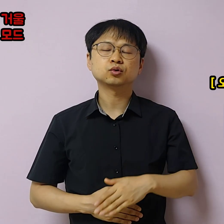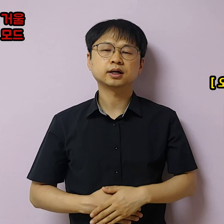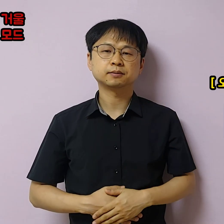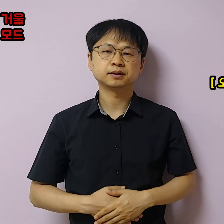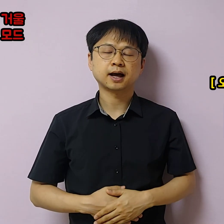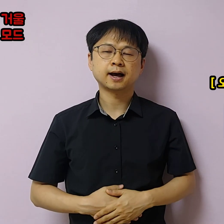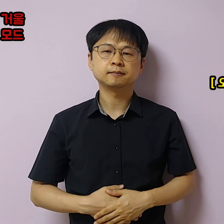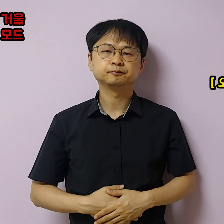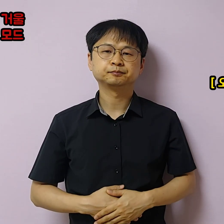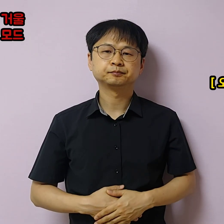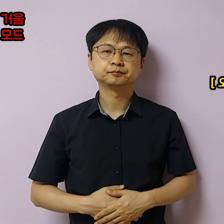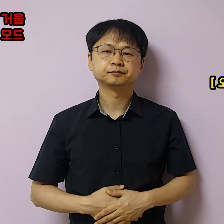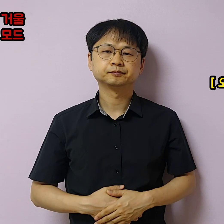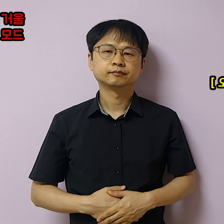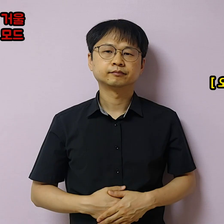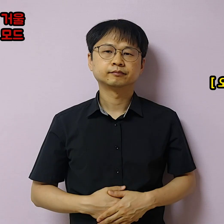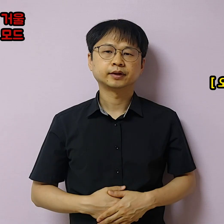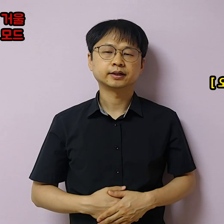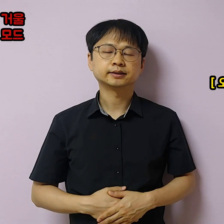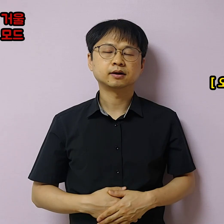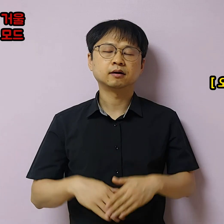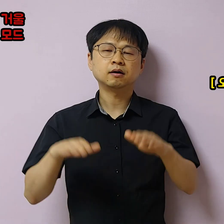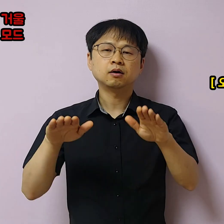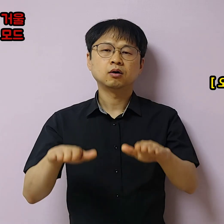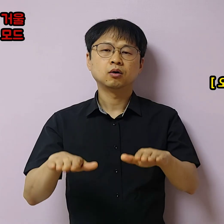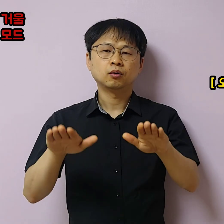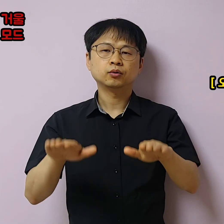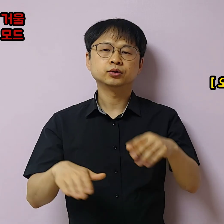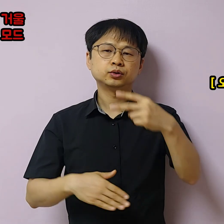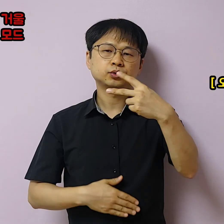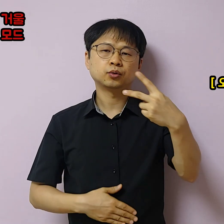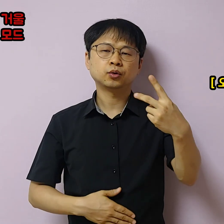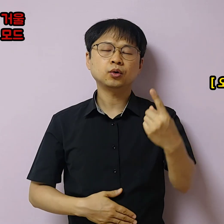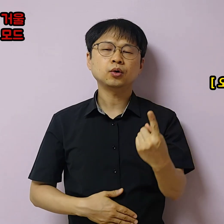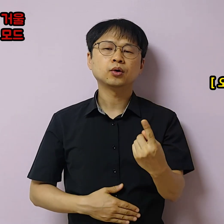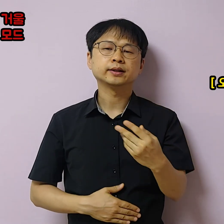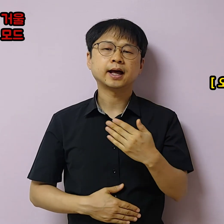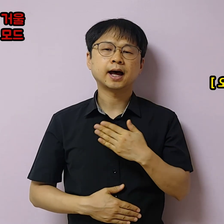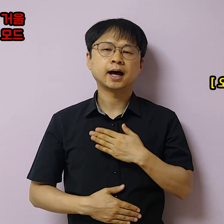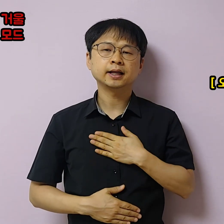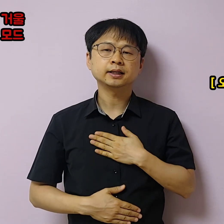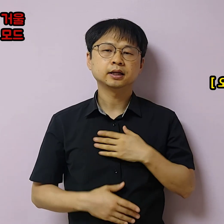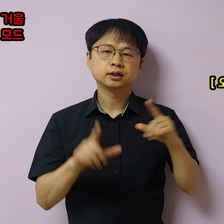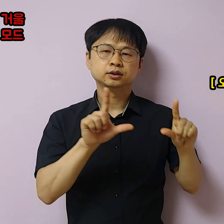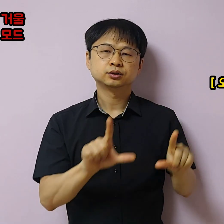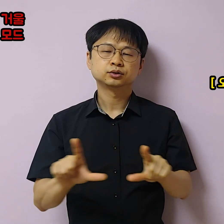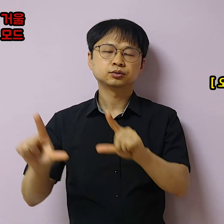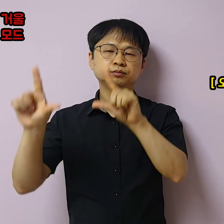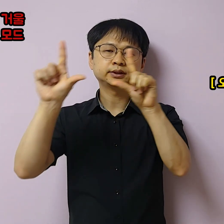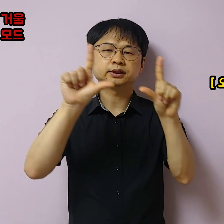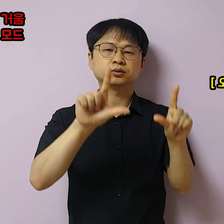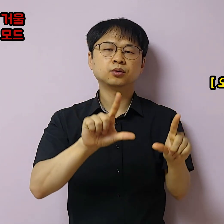수어가 됩니다. 네, 그래서 오늘도 난